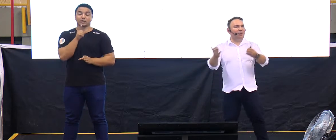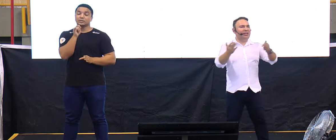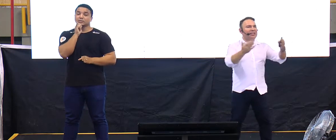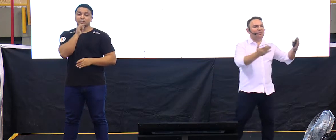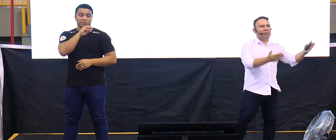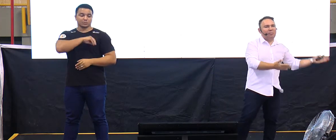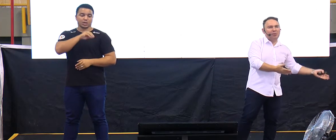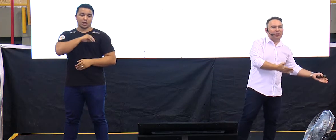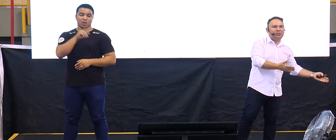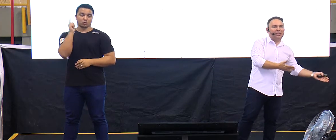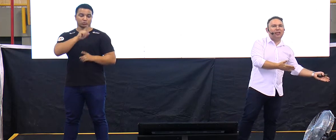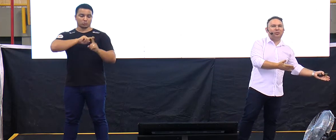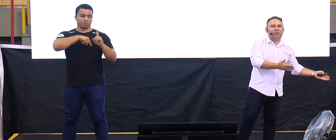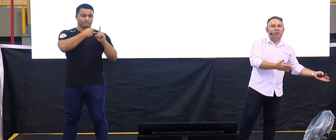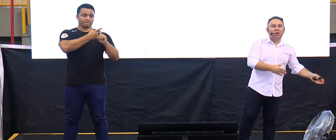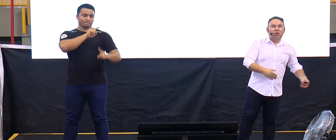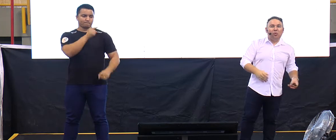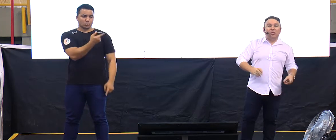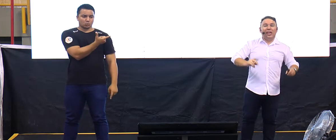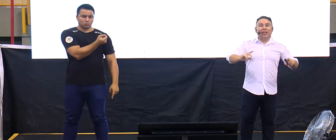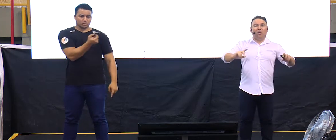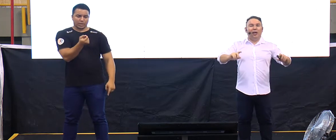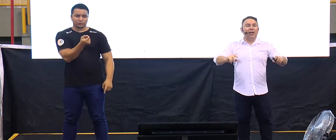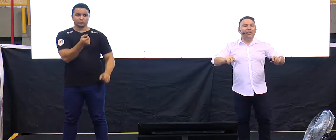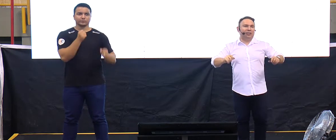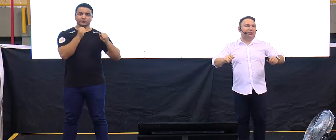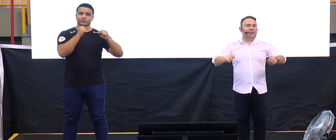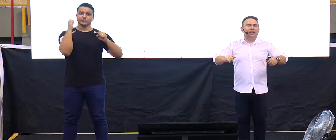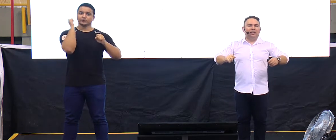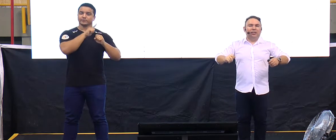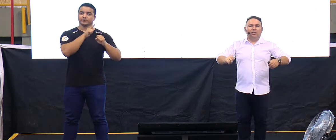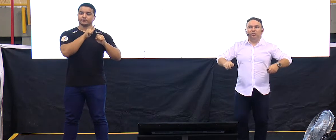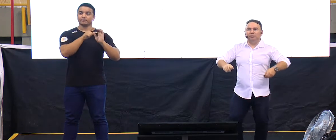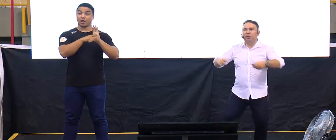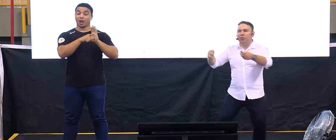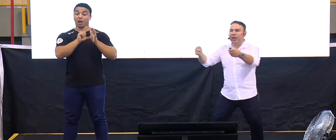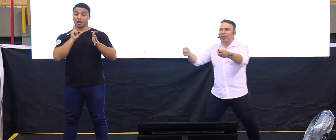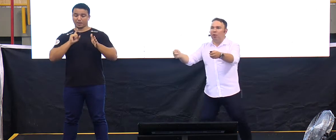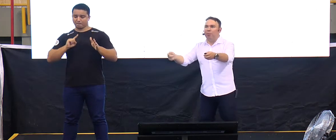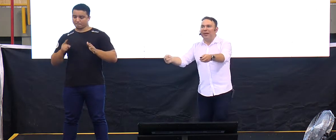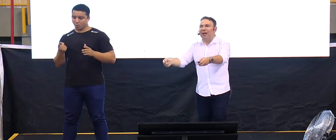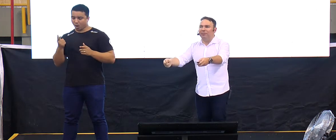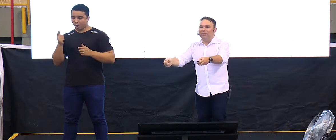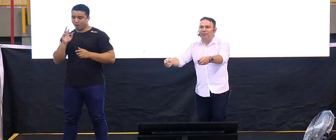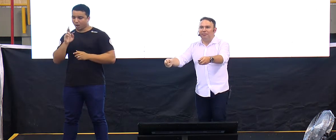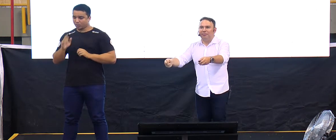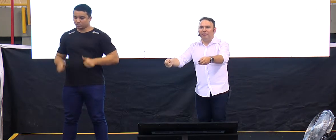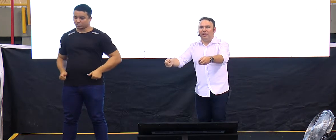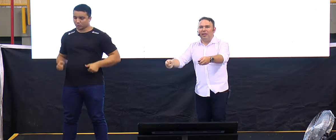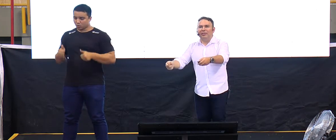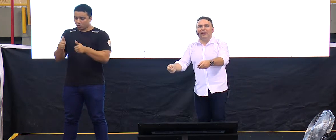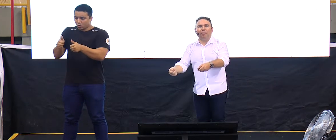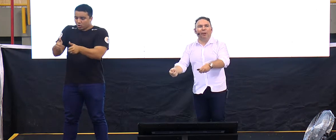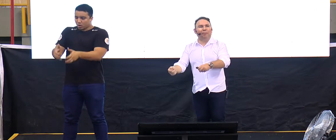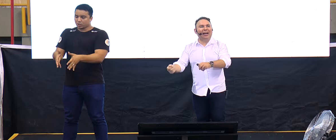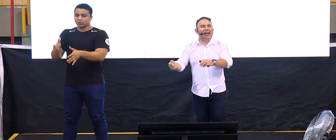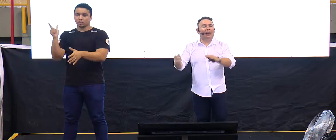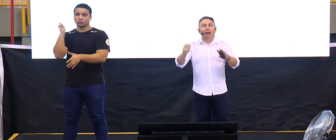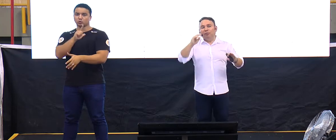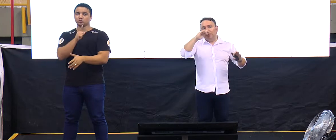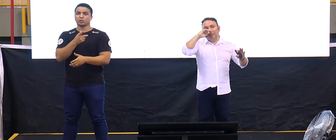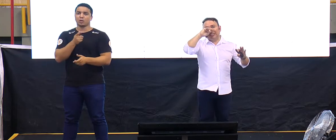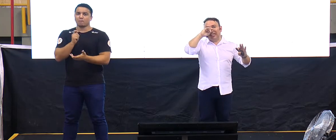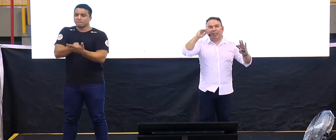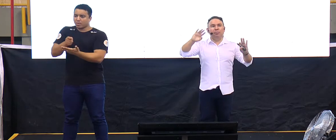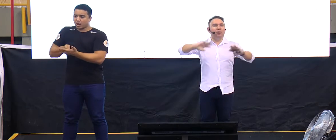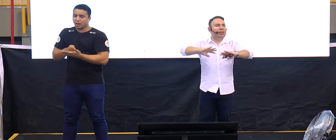dele tenha aumentado para 1.200, o que ele antes, os 1.000 que ele comprava, dava para